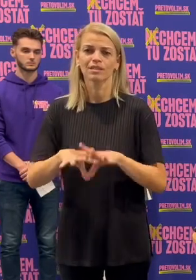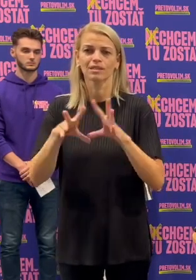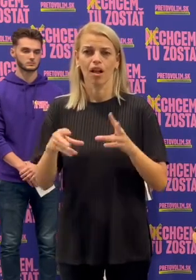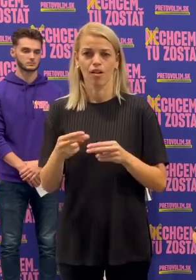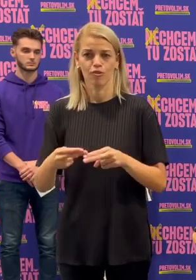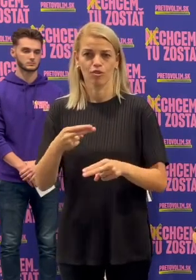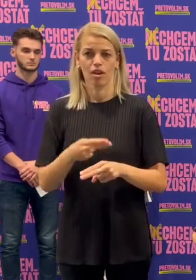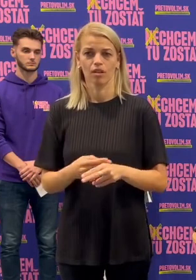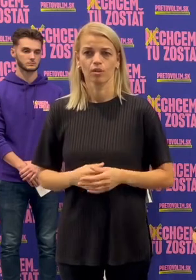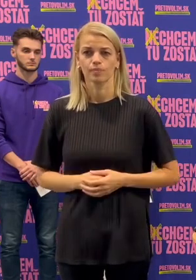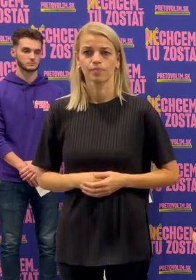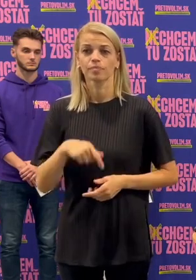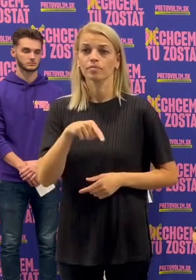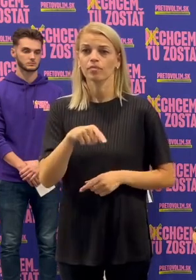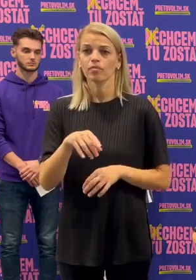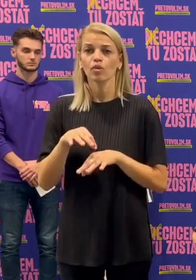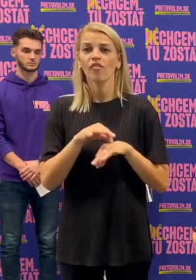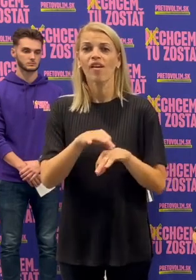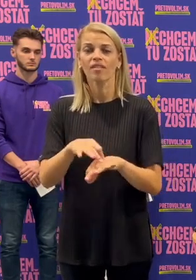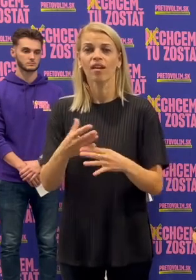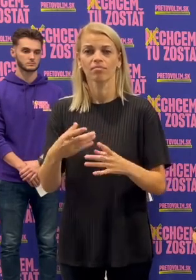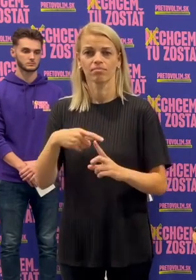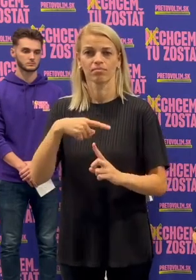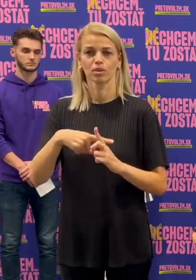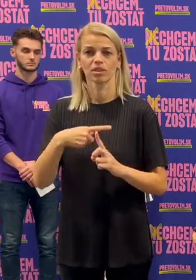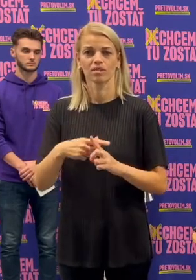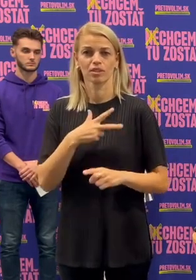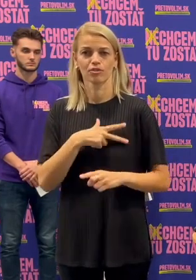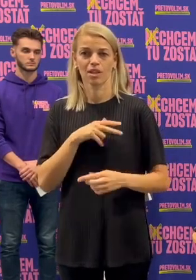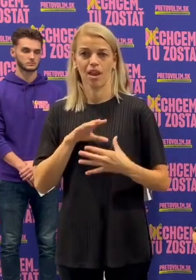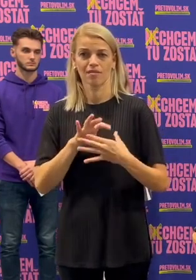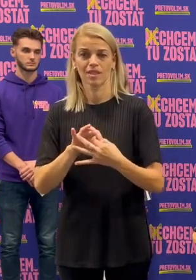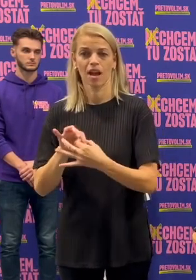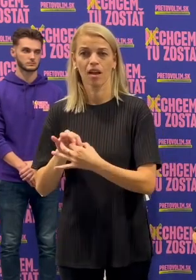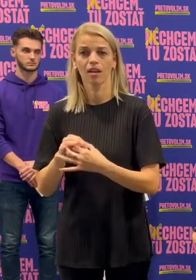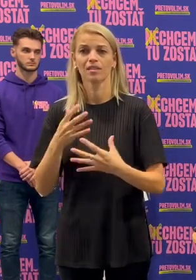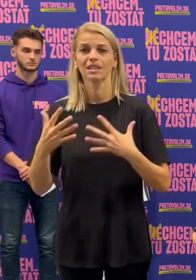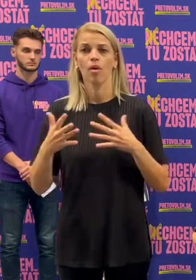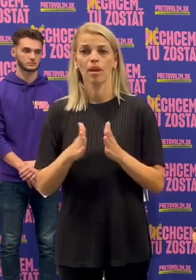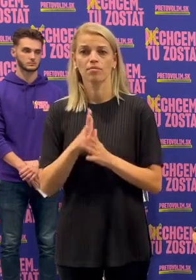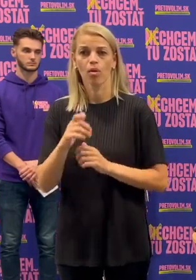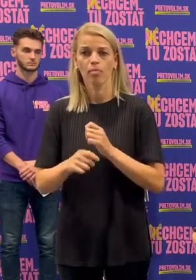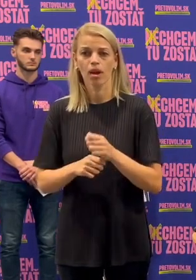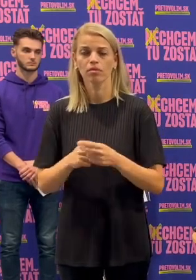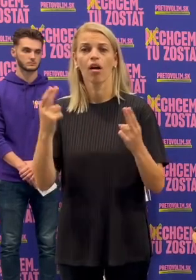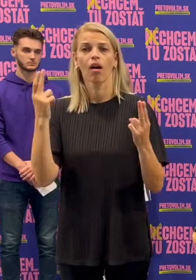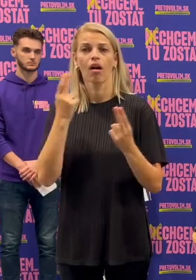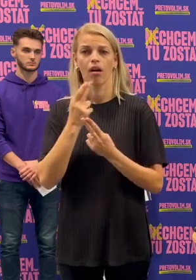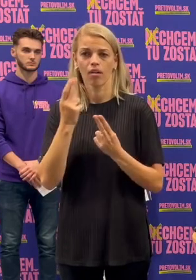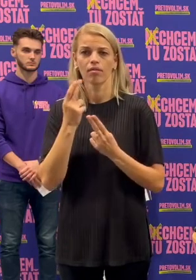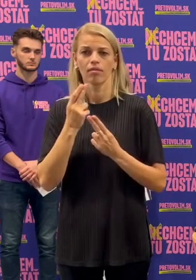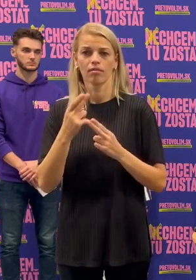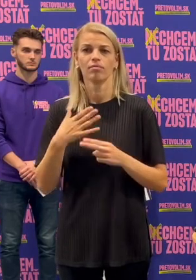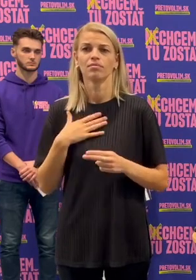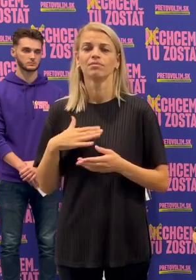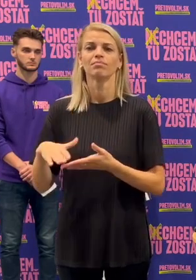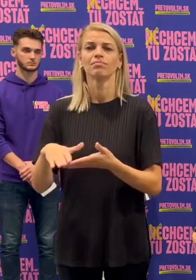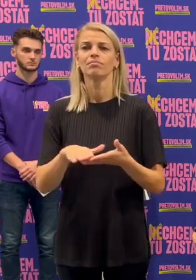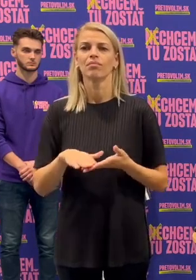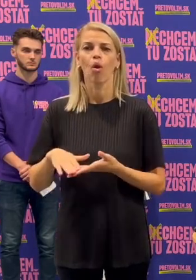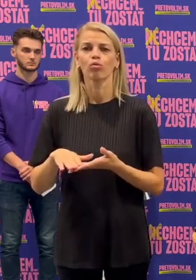štátu. To vedie následne k pozitívnym sociálnym vzťahom, vzájomnej spolupráci a samozrejme aj depolarizácii našej